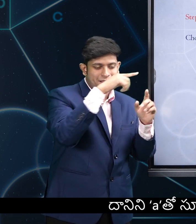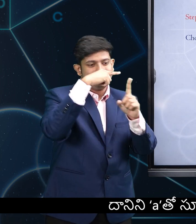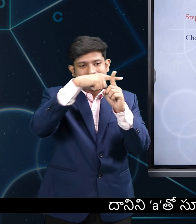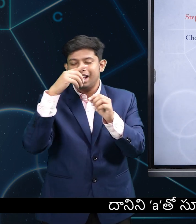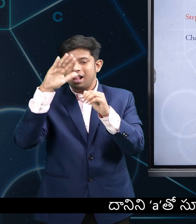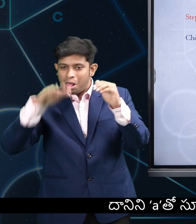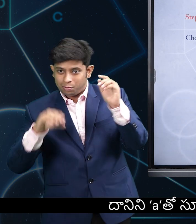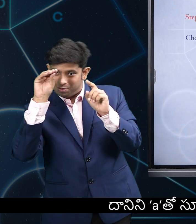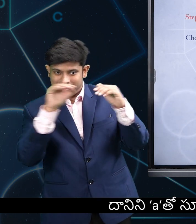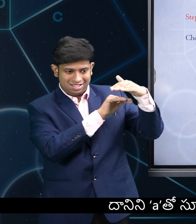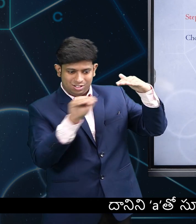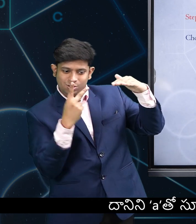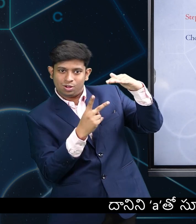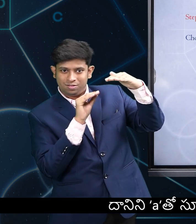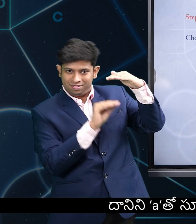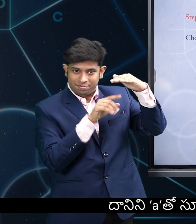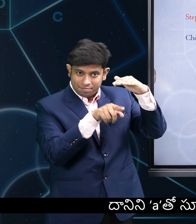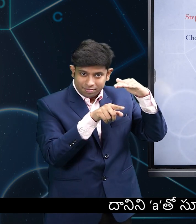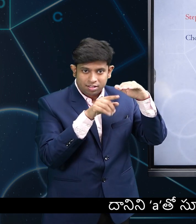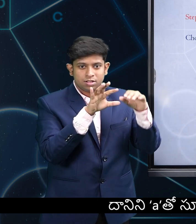అది మనం భావించే సగటు.